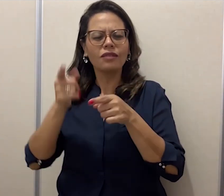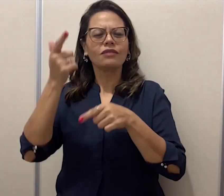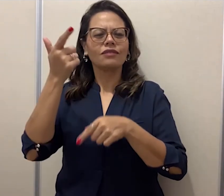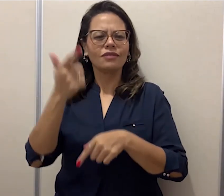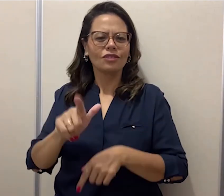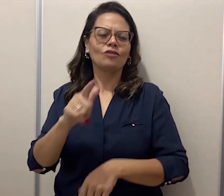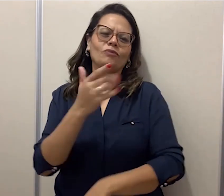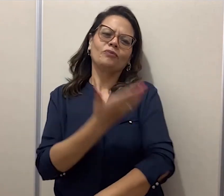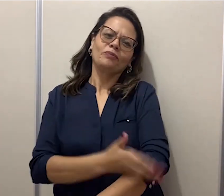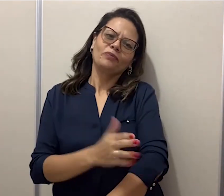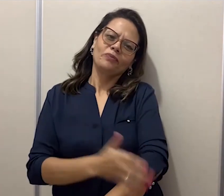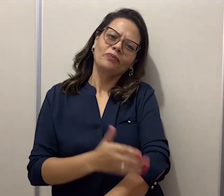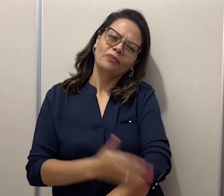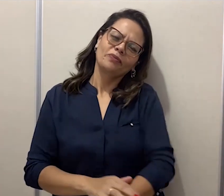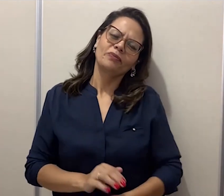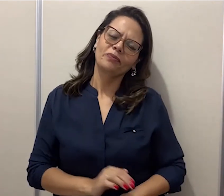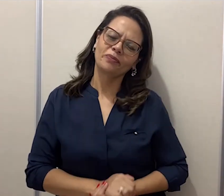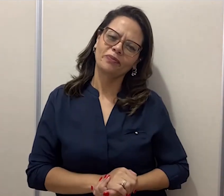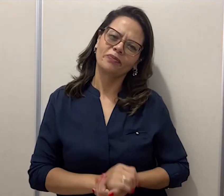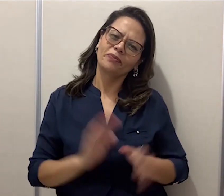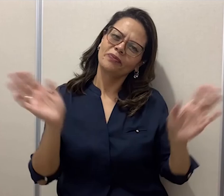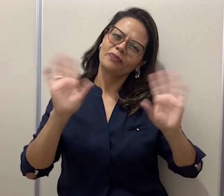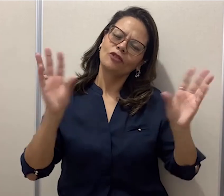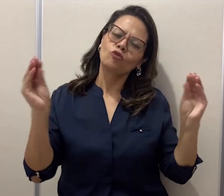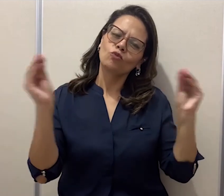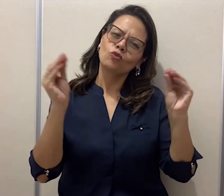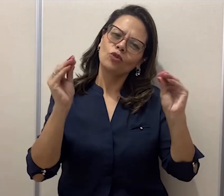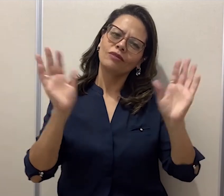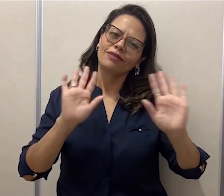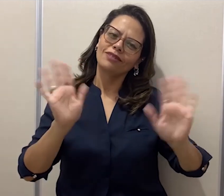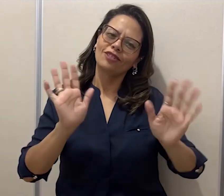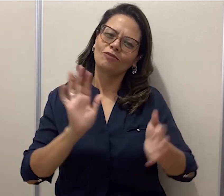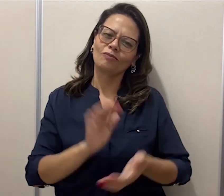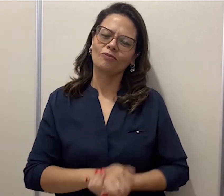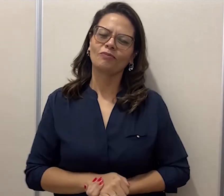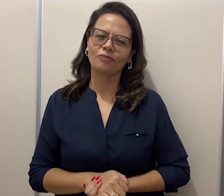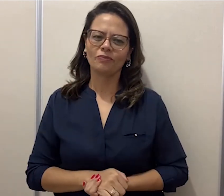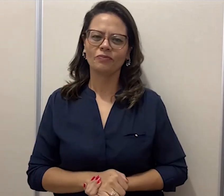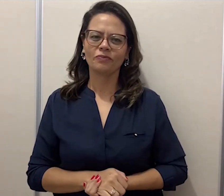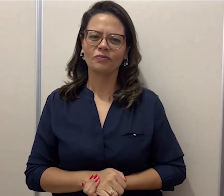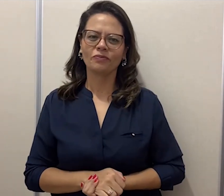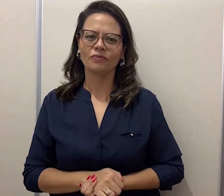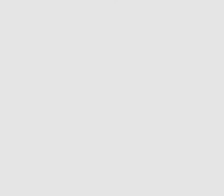agora acompanhar novamente e treinar esses sinais tchau tchau beijo